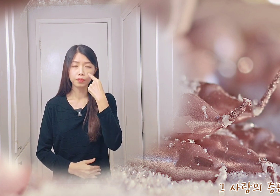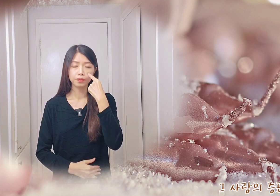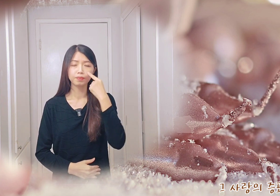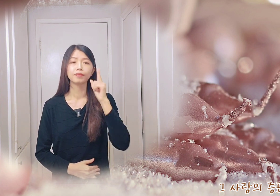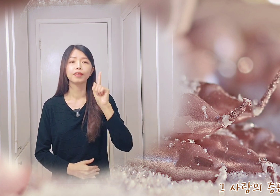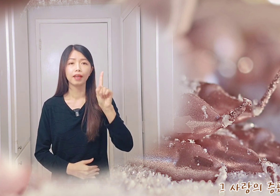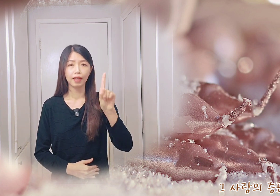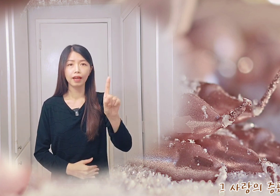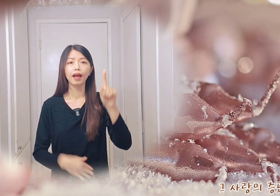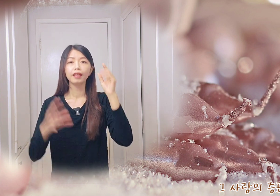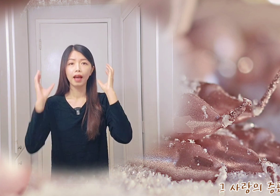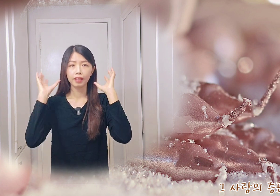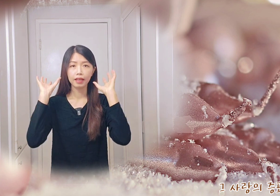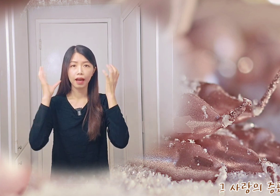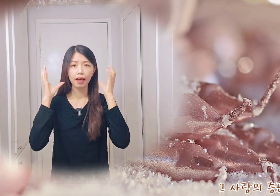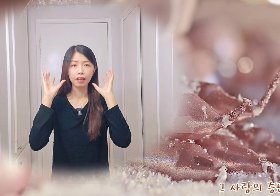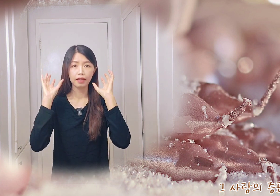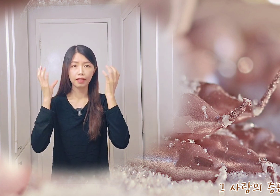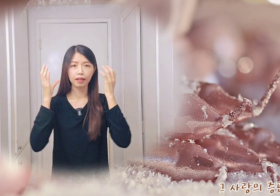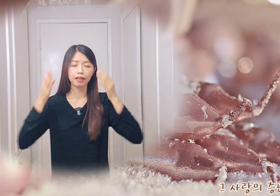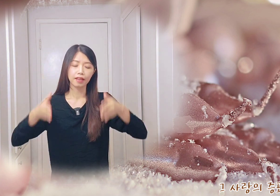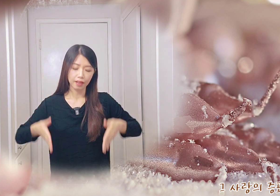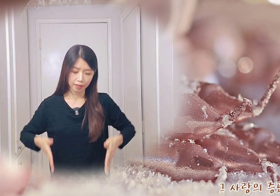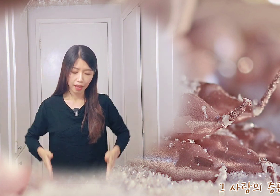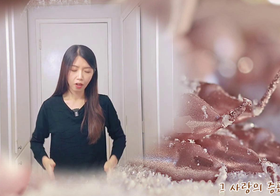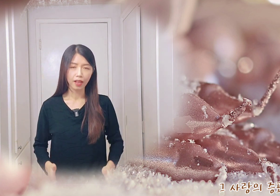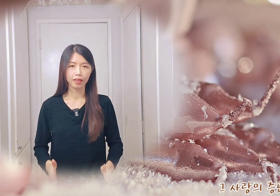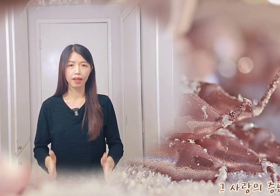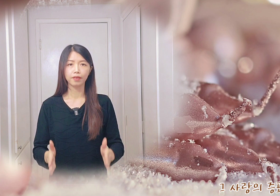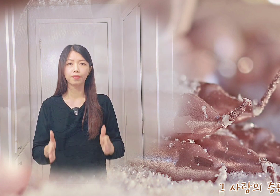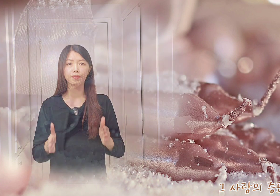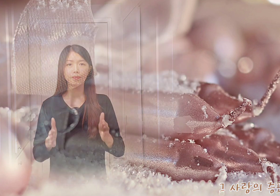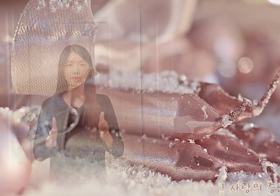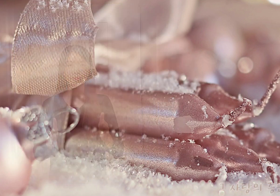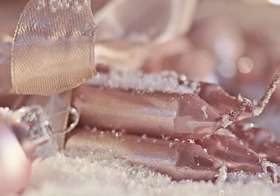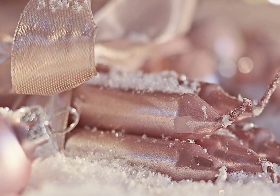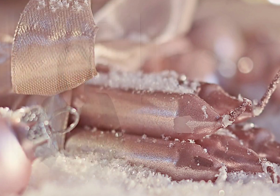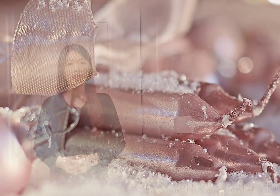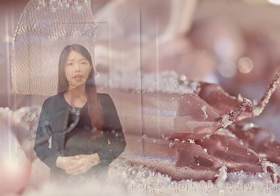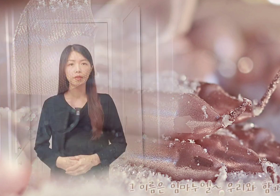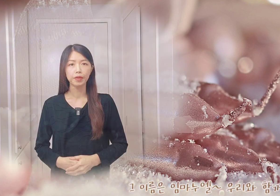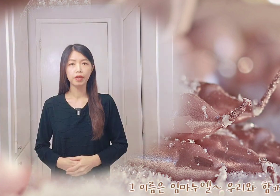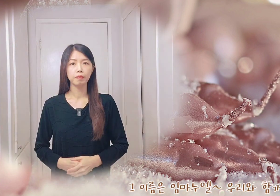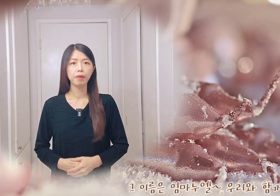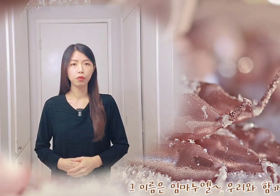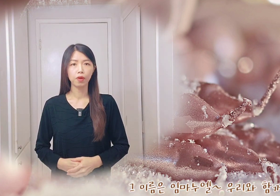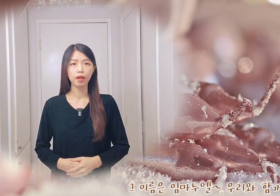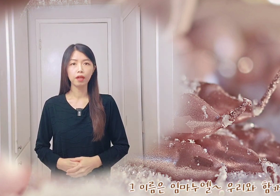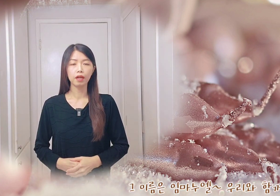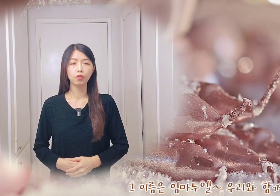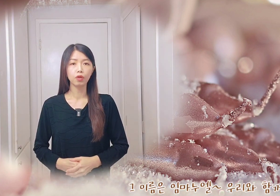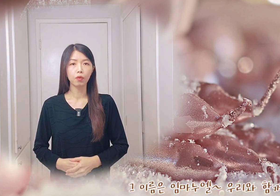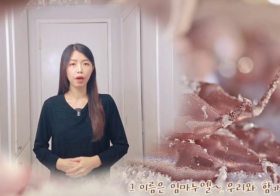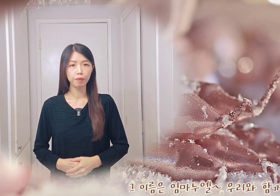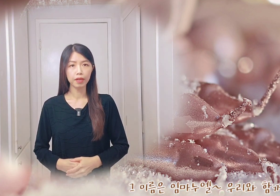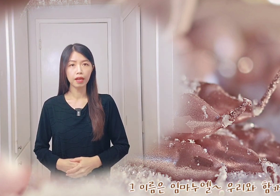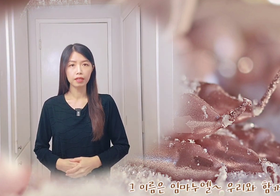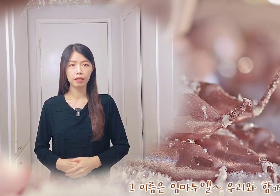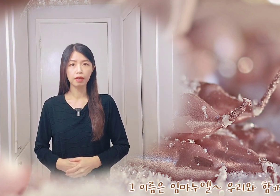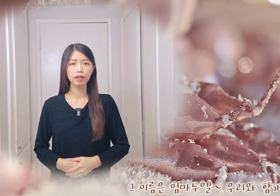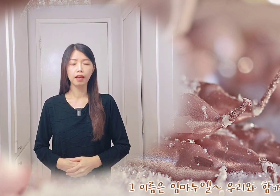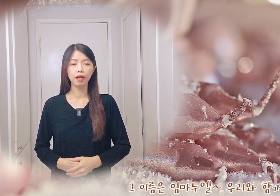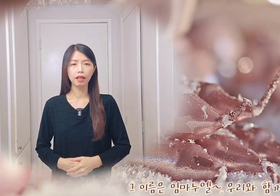증표로 한 아기가 태어났네. 그 이름은 임마누엘, 우리와